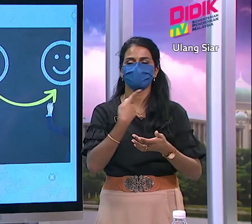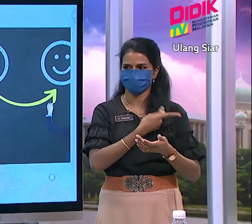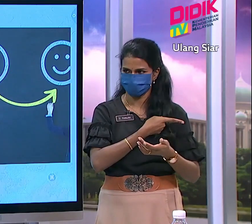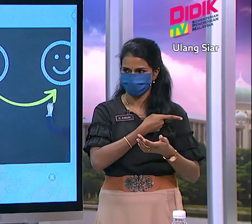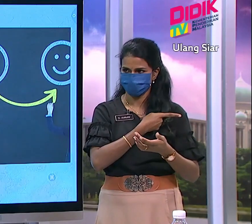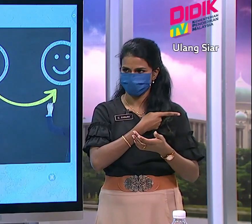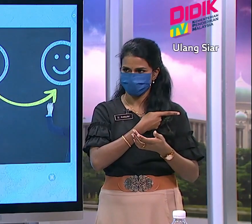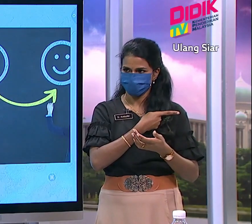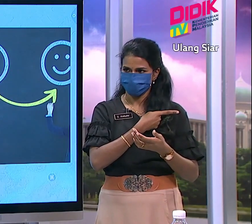kita.